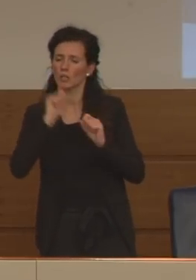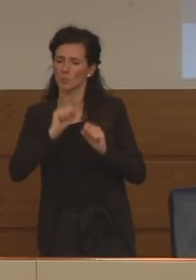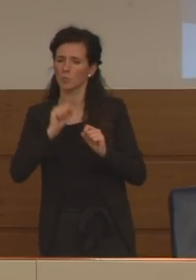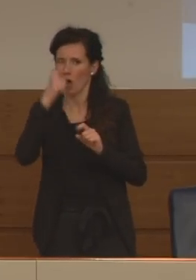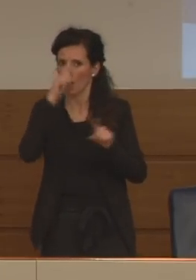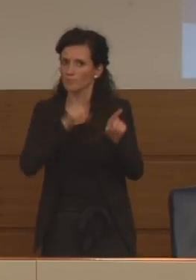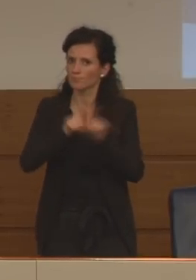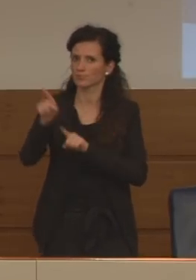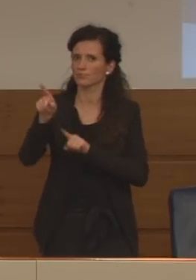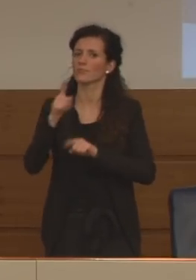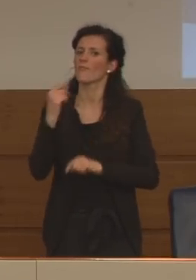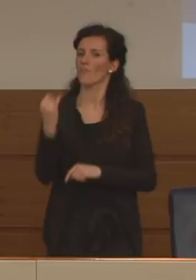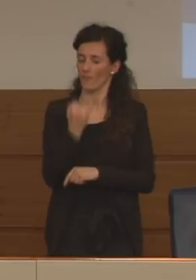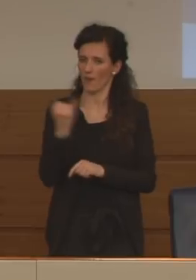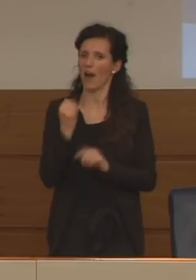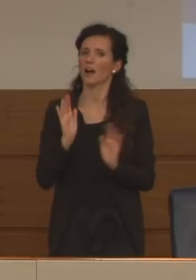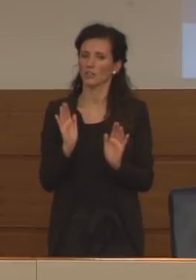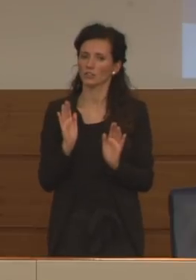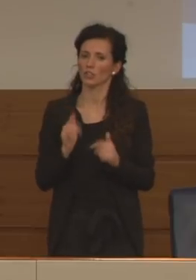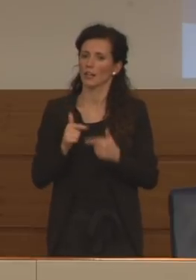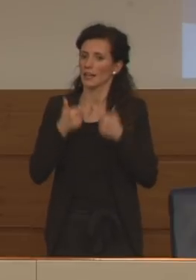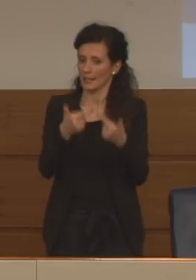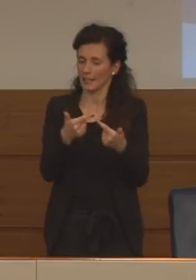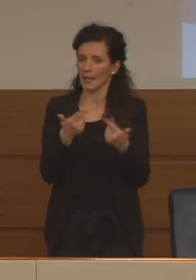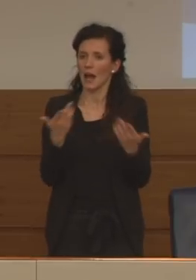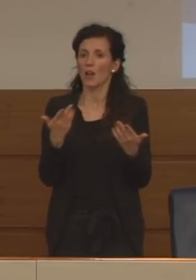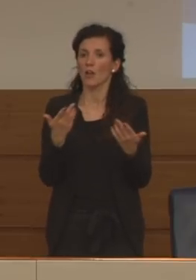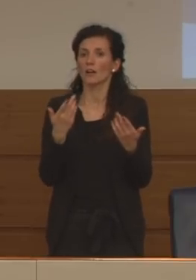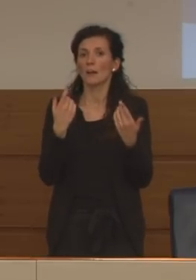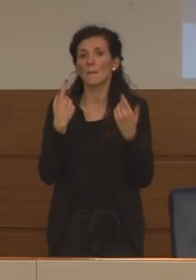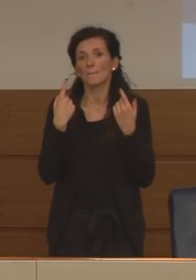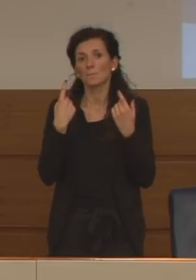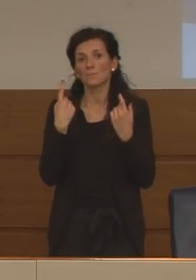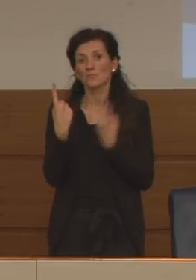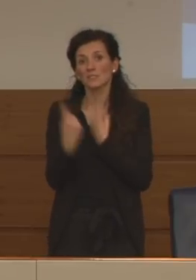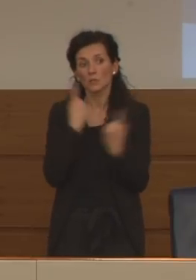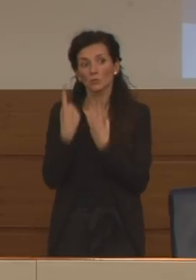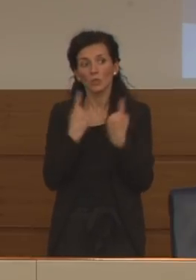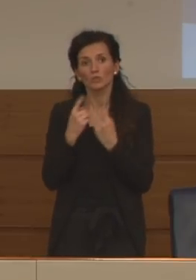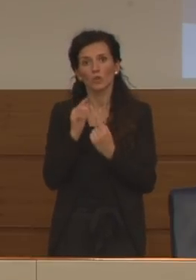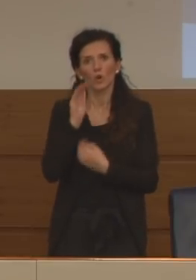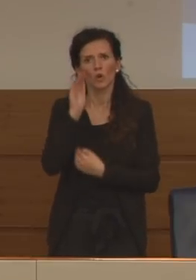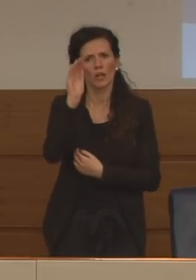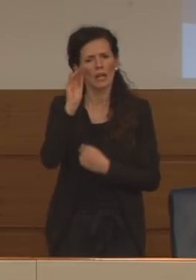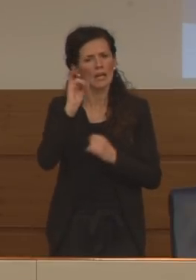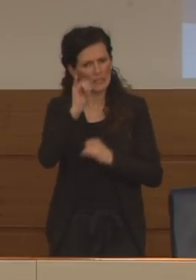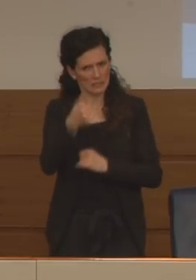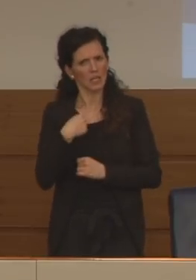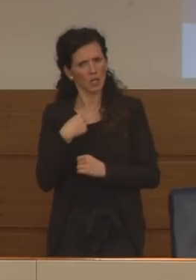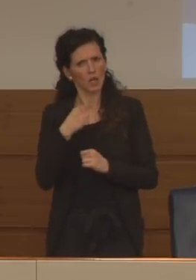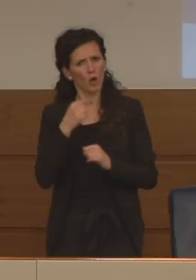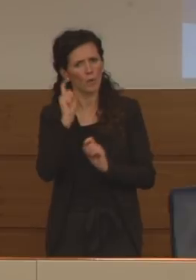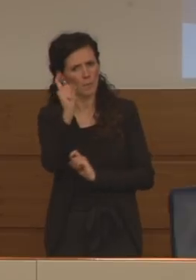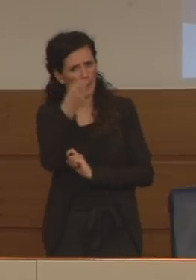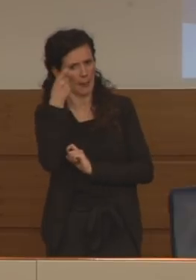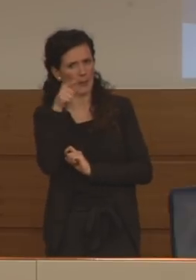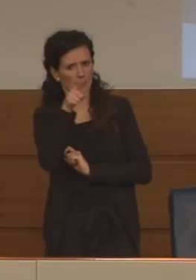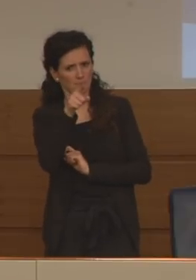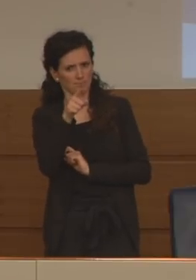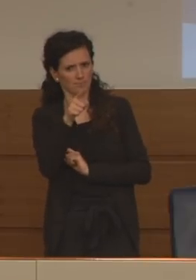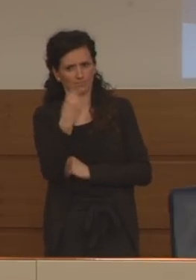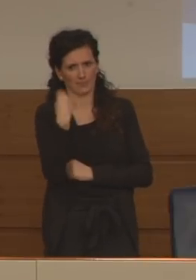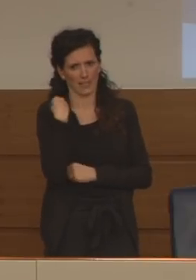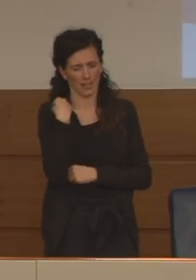in realtà il tema della previsione io francamente colgo quello che lei dice lo condivido credo che